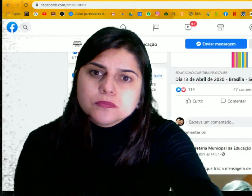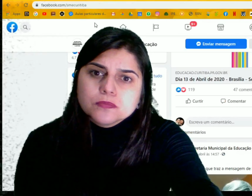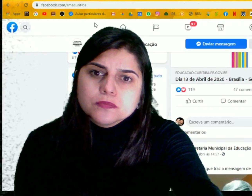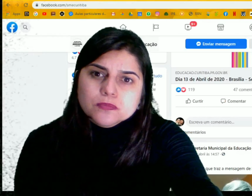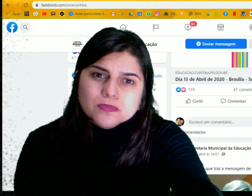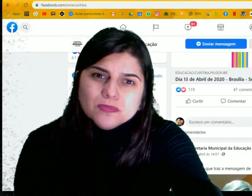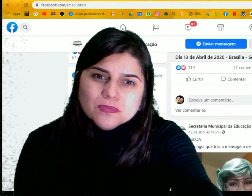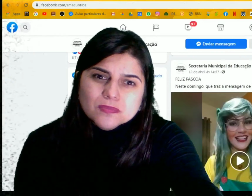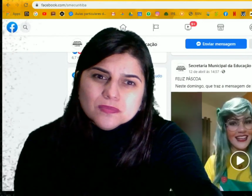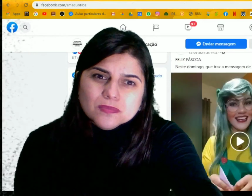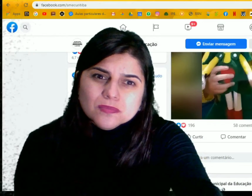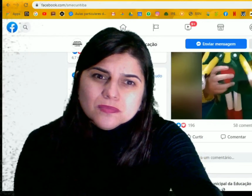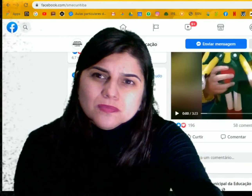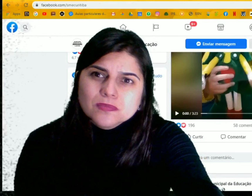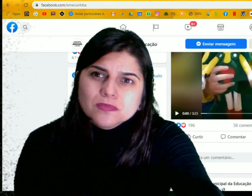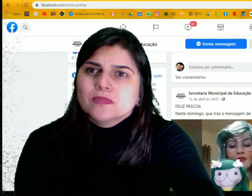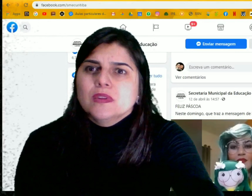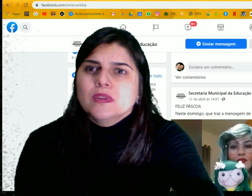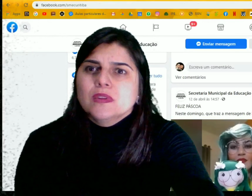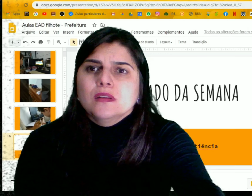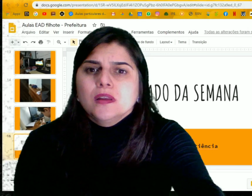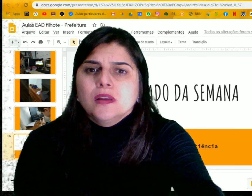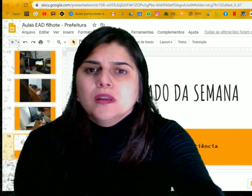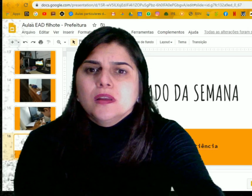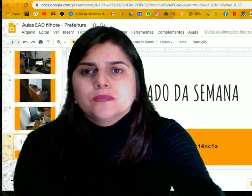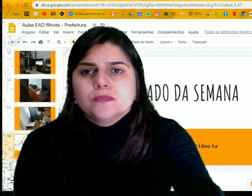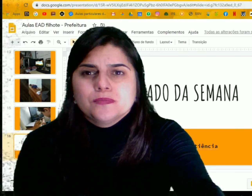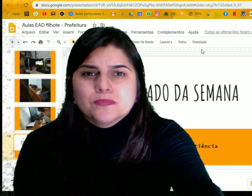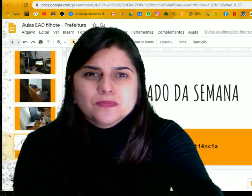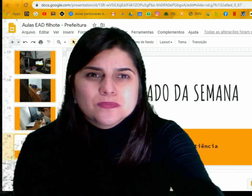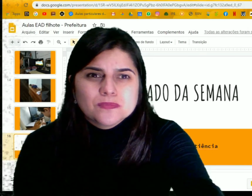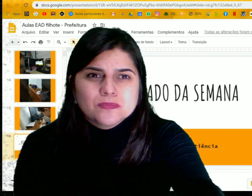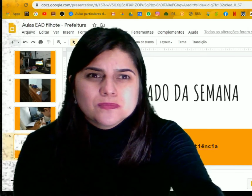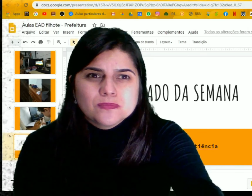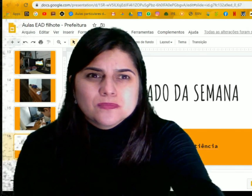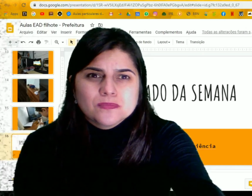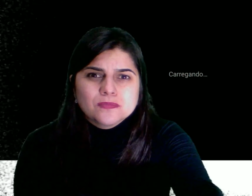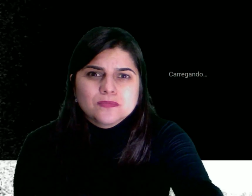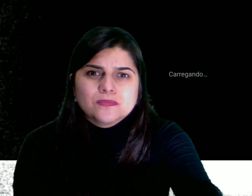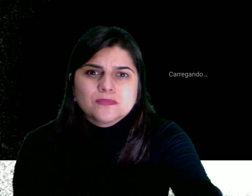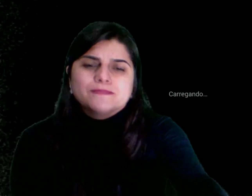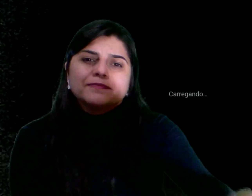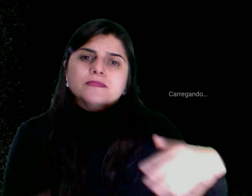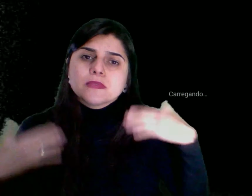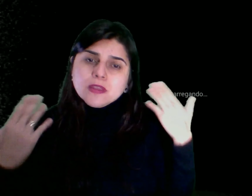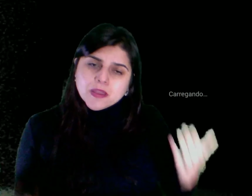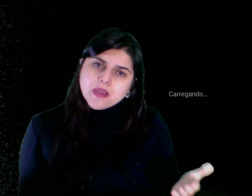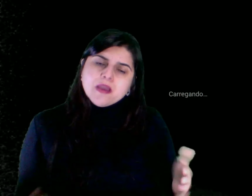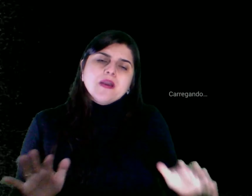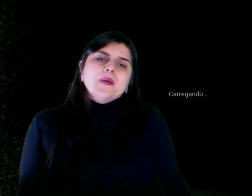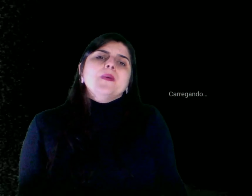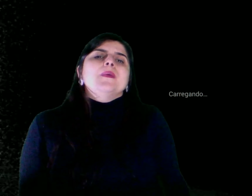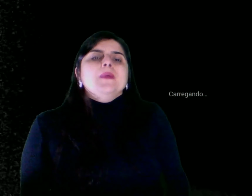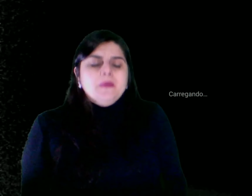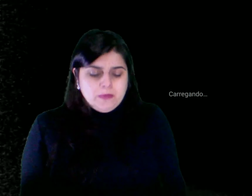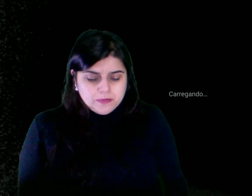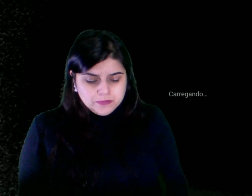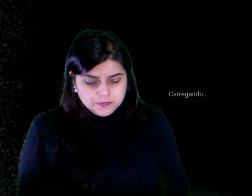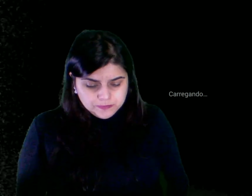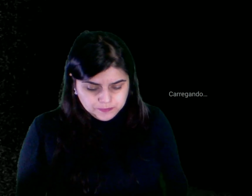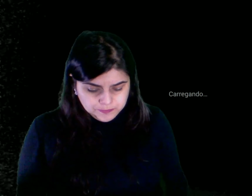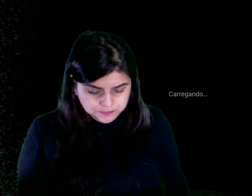sabem onde está essa grade horária, por favor, dá um help aqui pra gente, para saber onde encontramos, para poder nos planejar para a